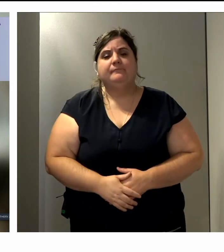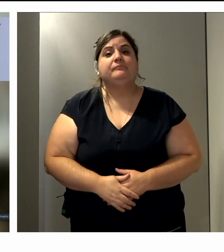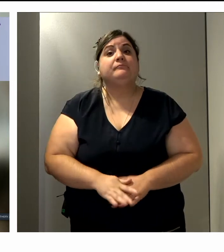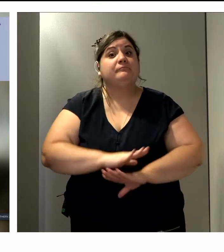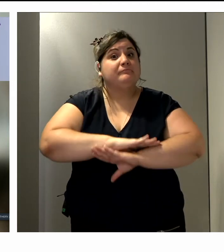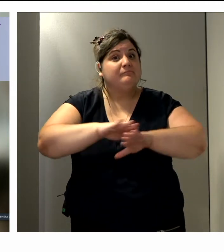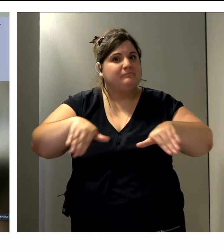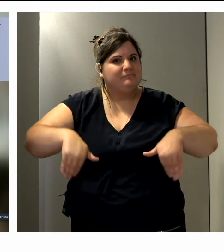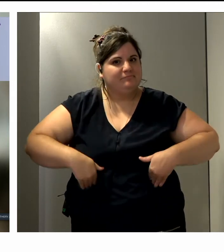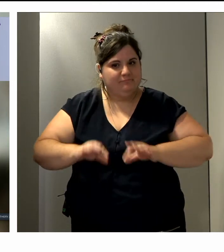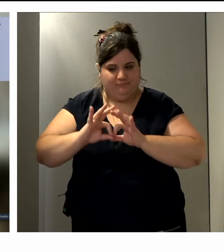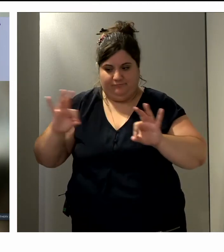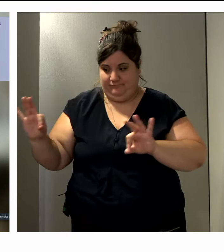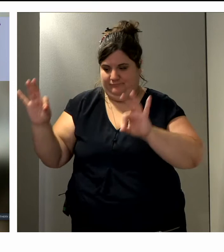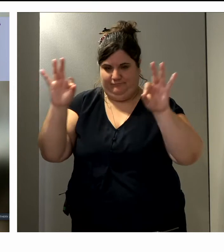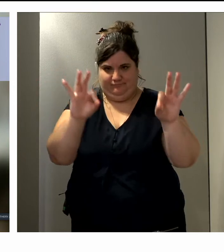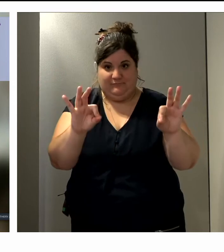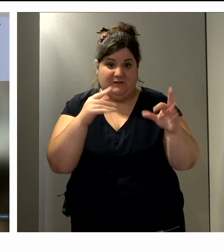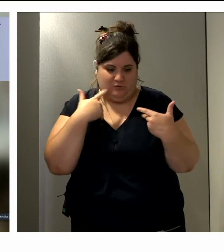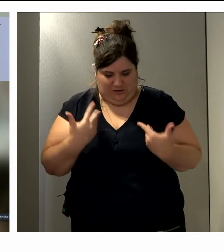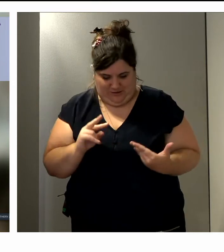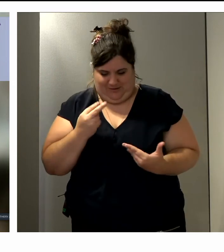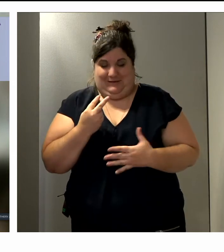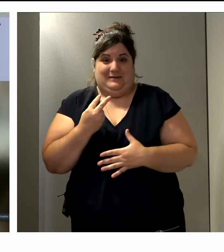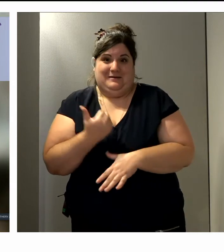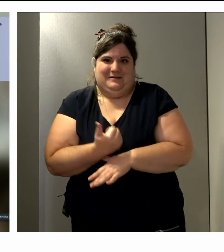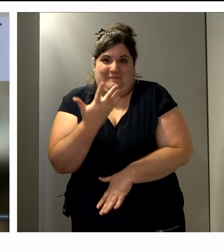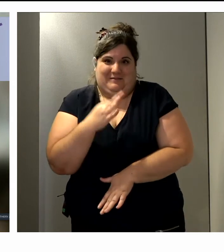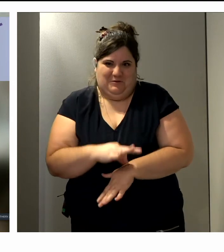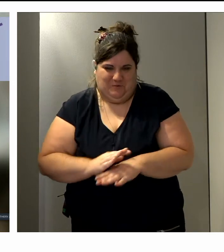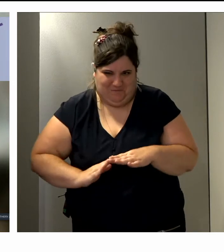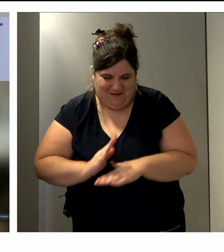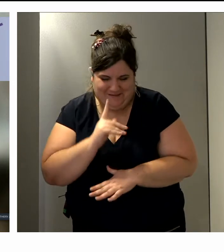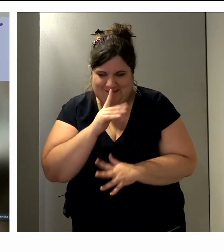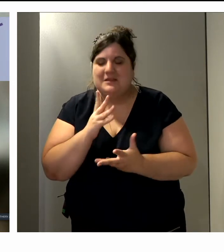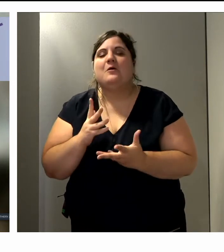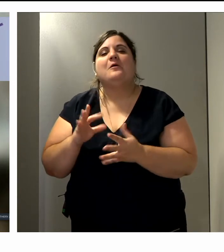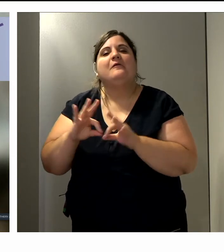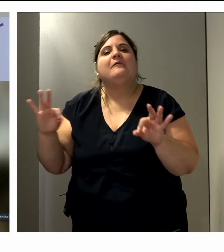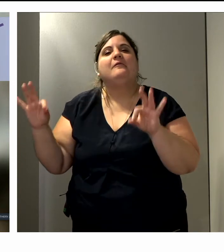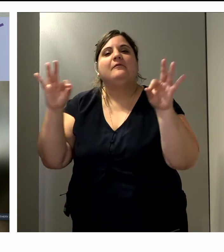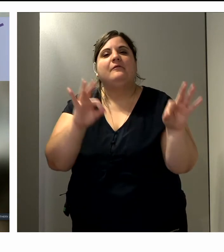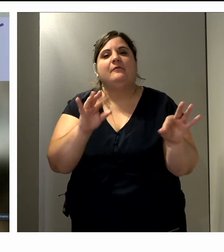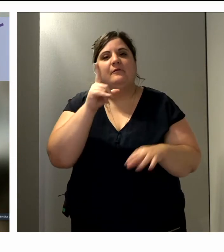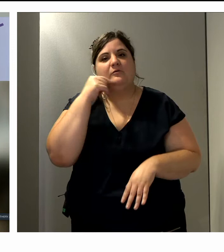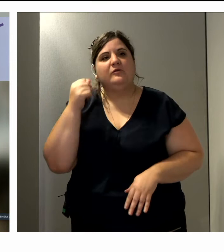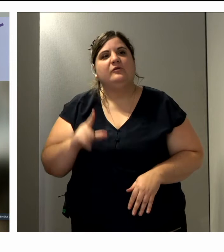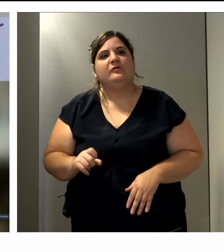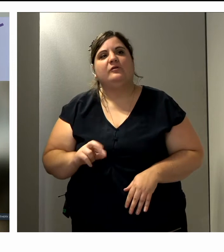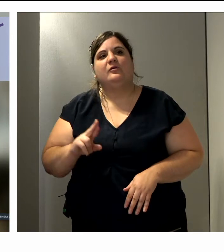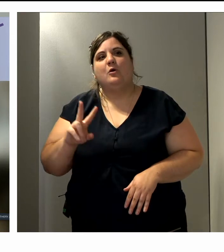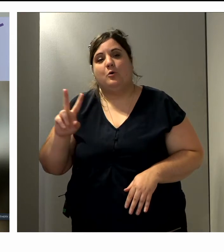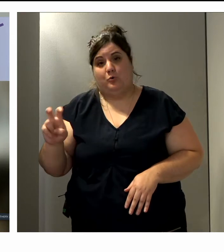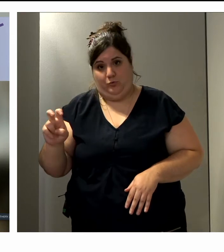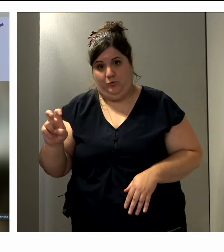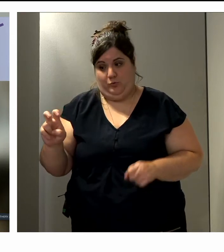citation de fin, puisque ça fait déjà presque 5 minutes. Sur la citation de Brisset et Leroux, j'ai envie de dire la